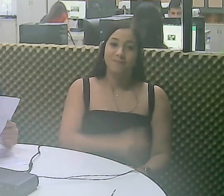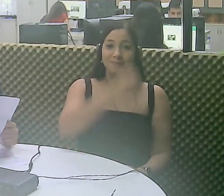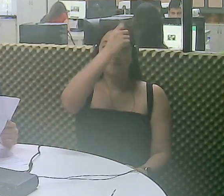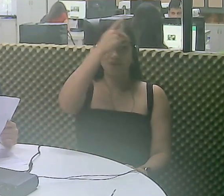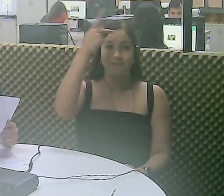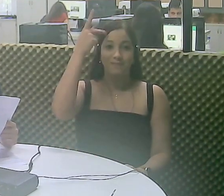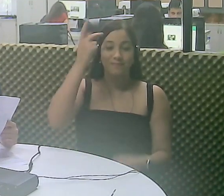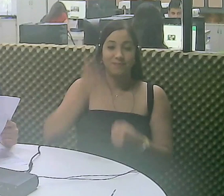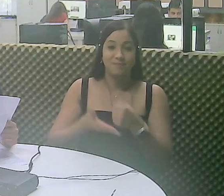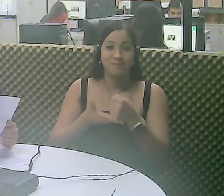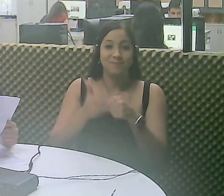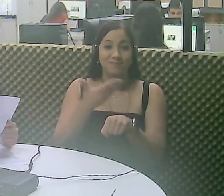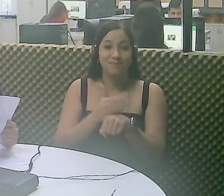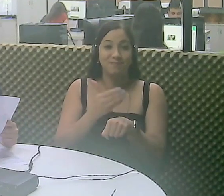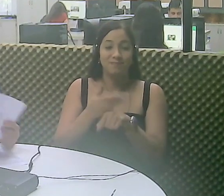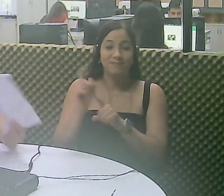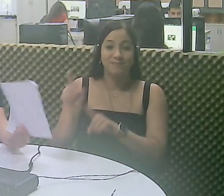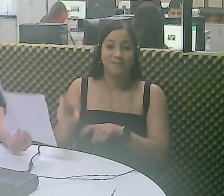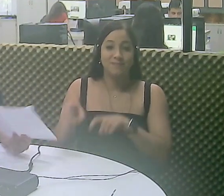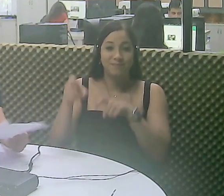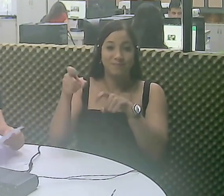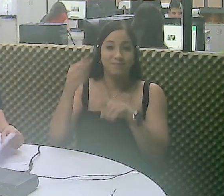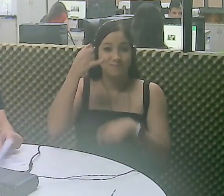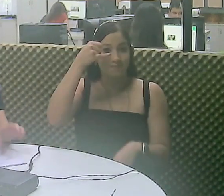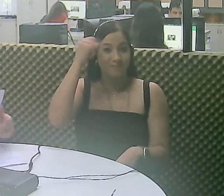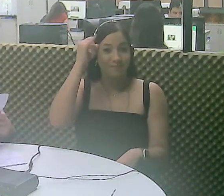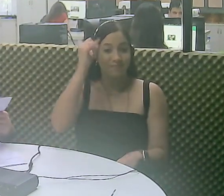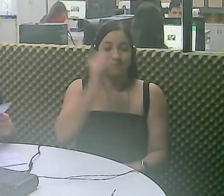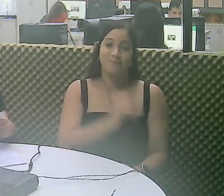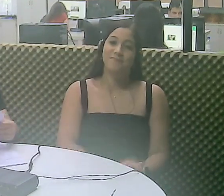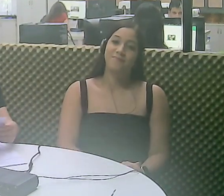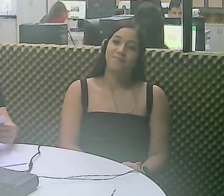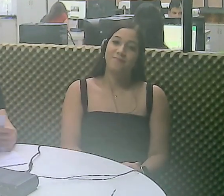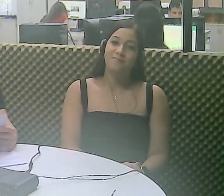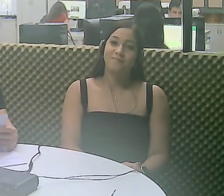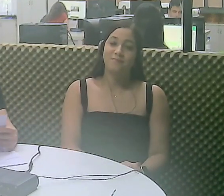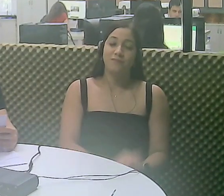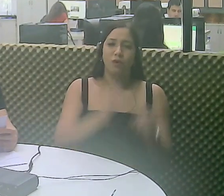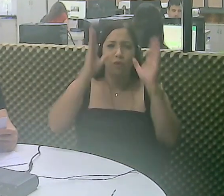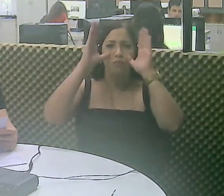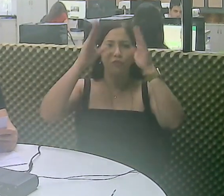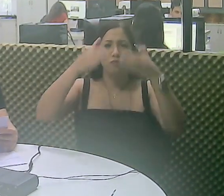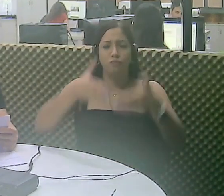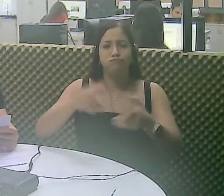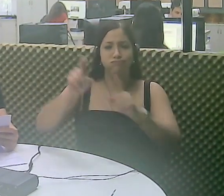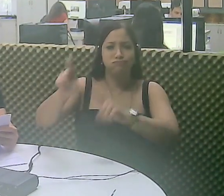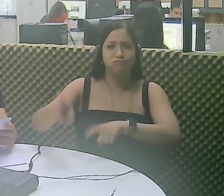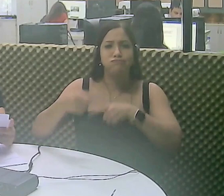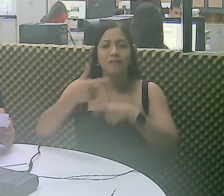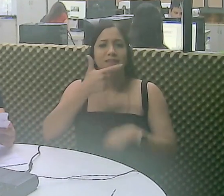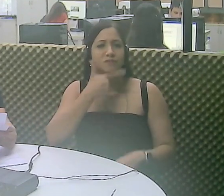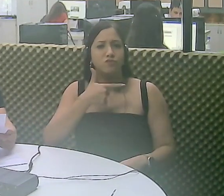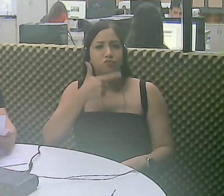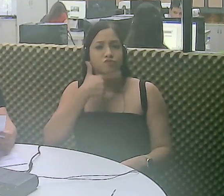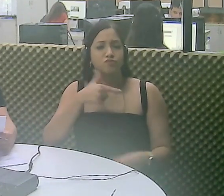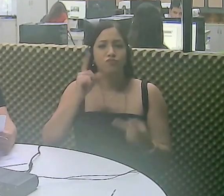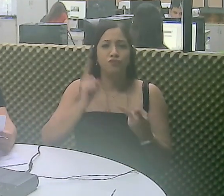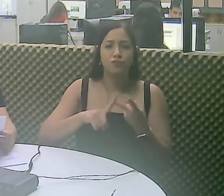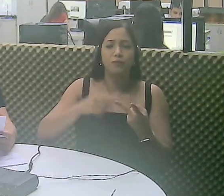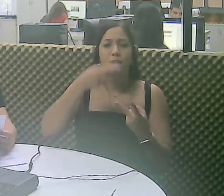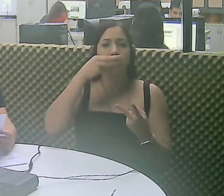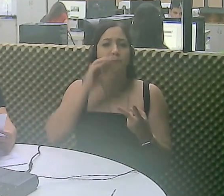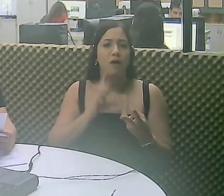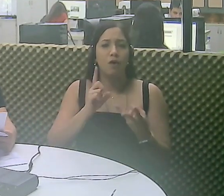Prefeitura apoia treinamento para produtores rurais. Com foco em produções como de queijo, mel